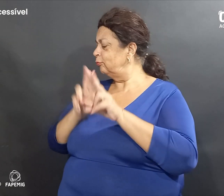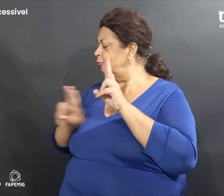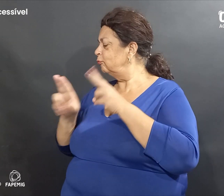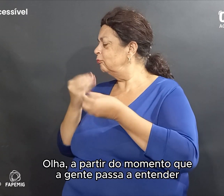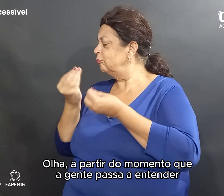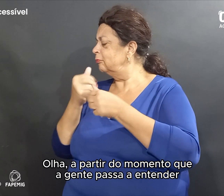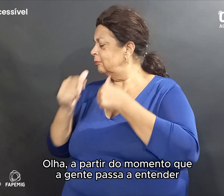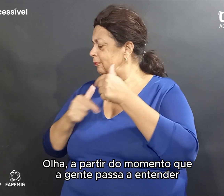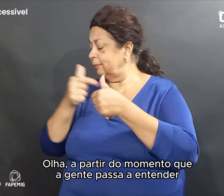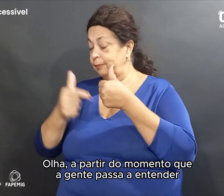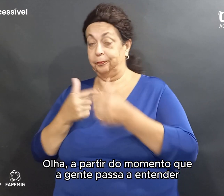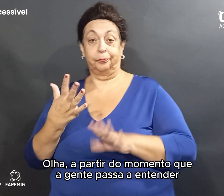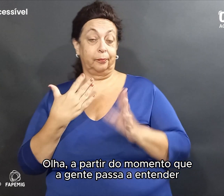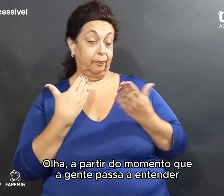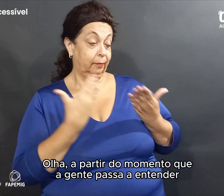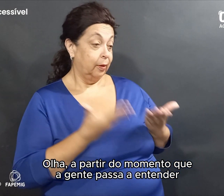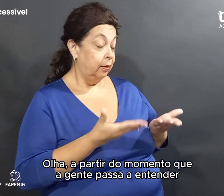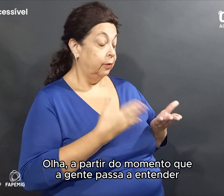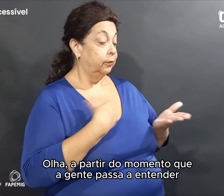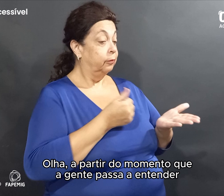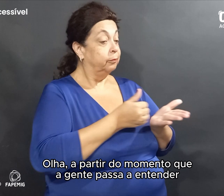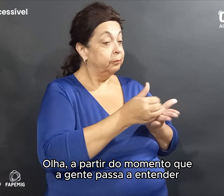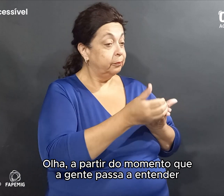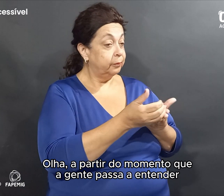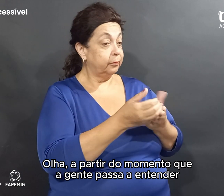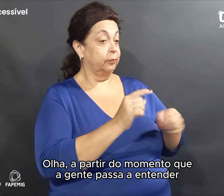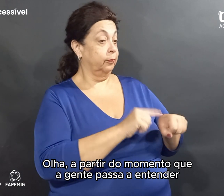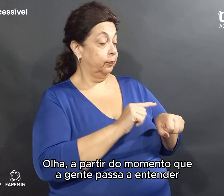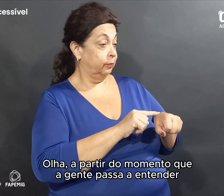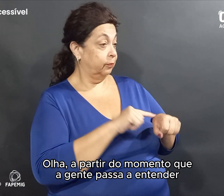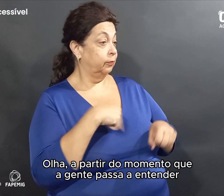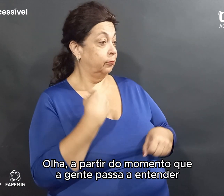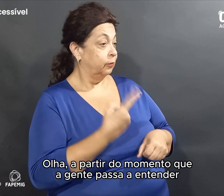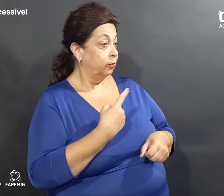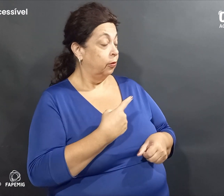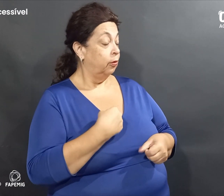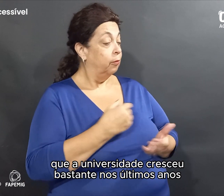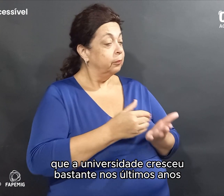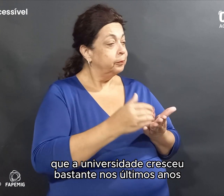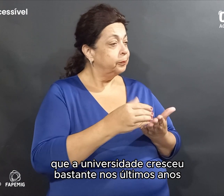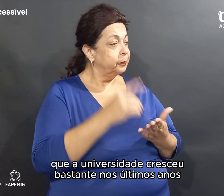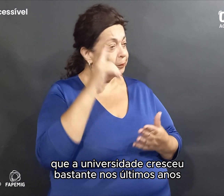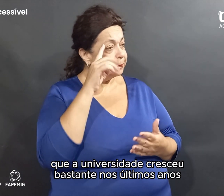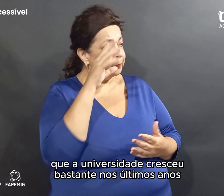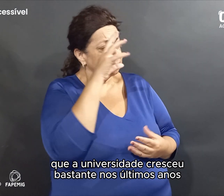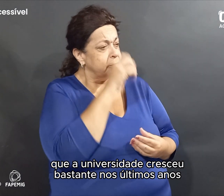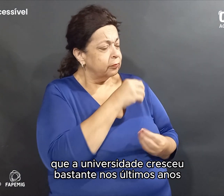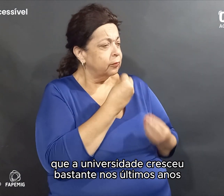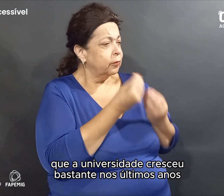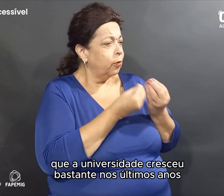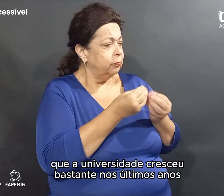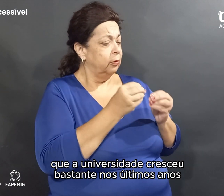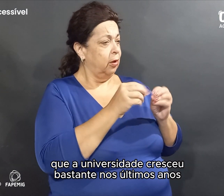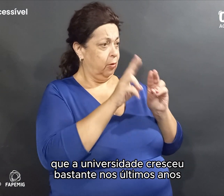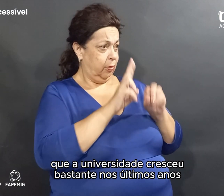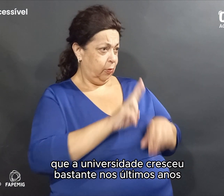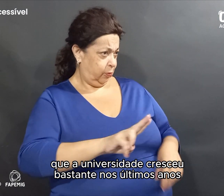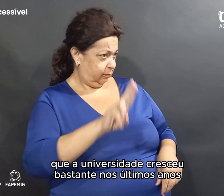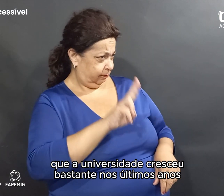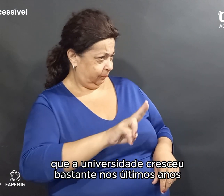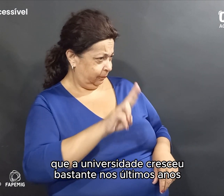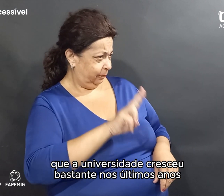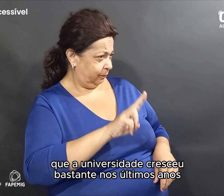atuação? Olha, a partir do momento que a gente passa a entender que a universidade